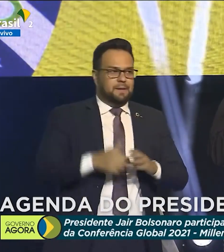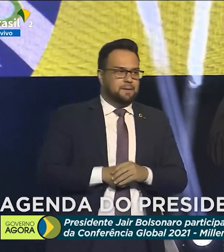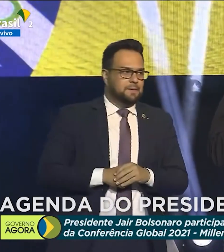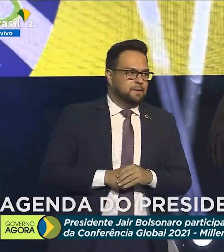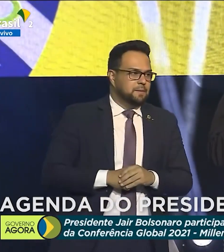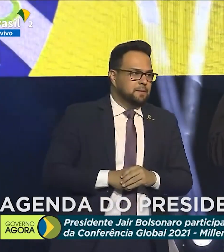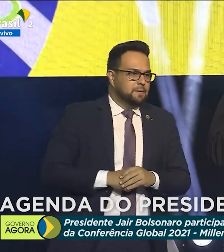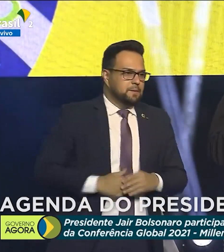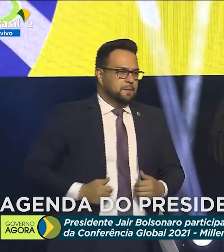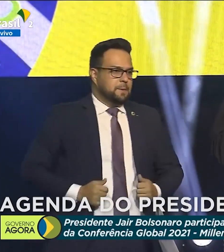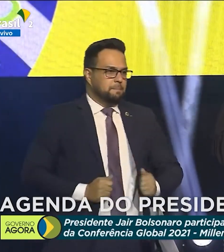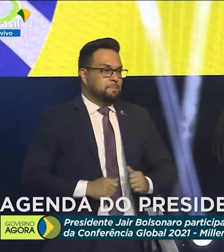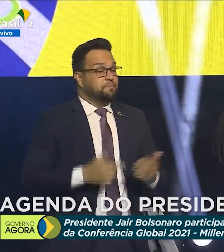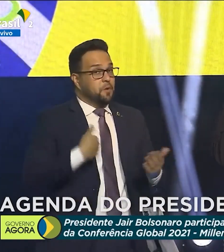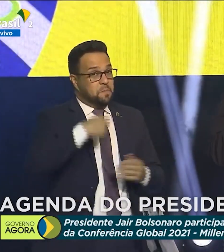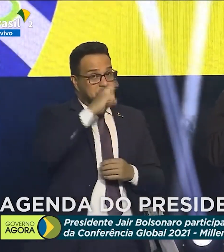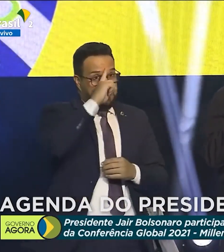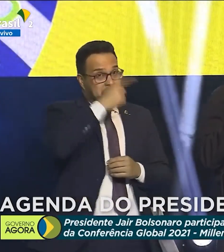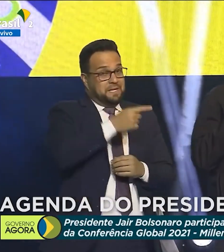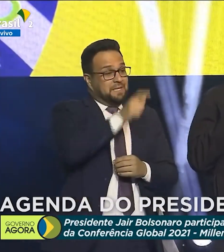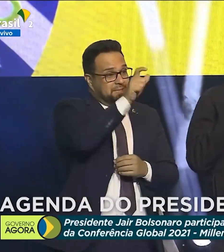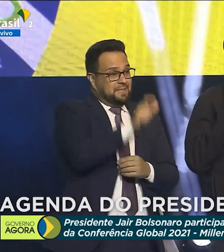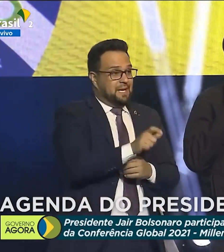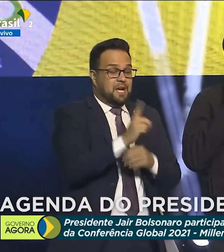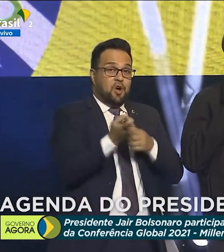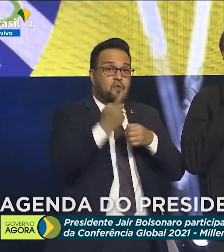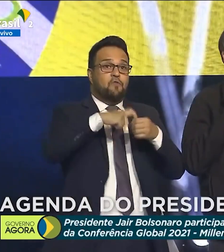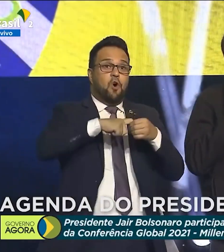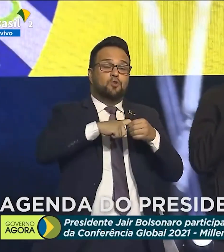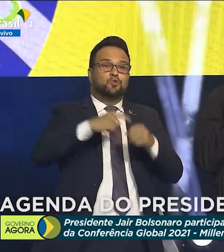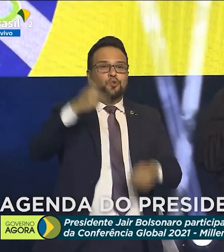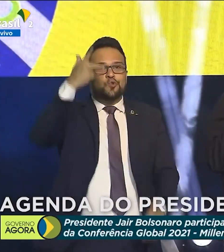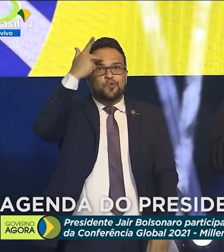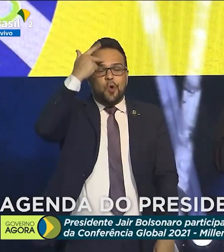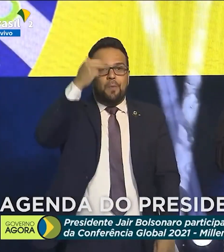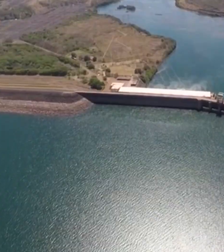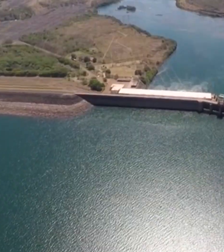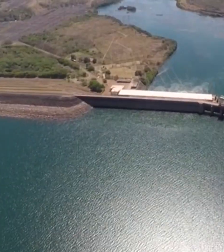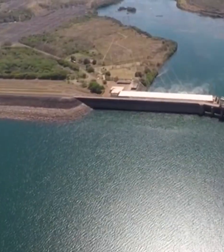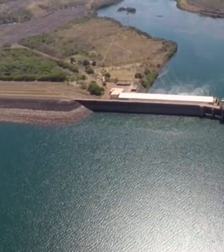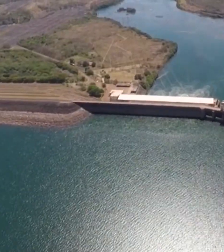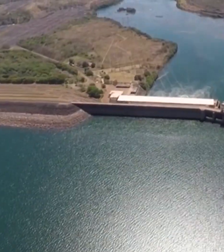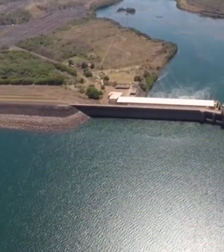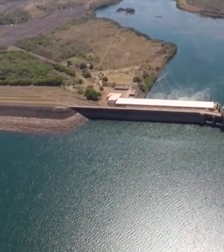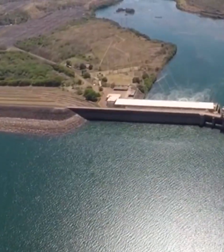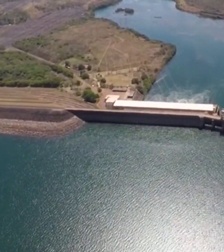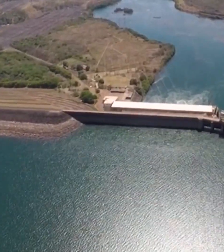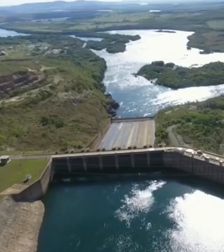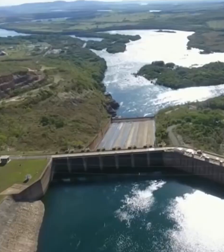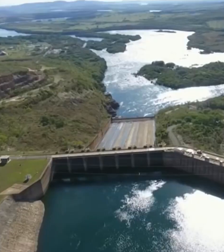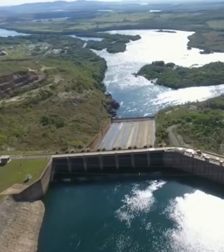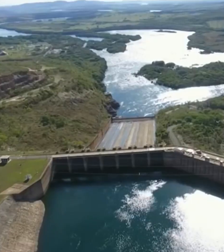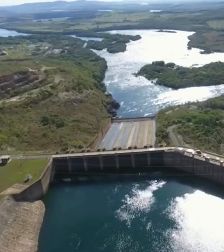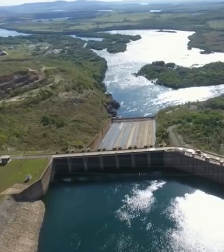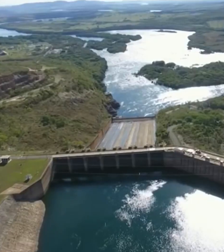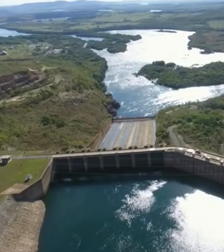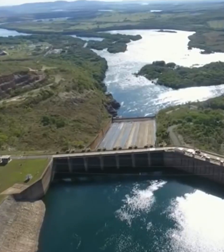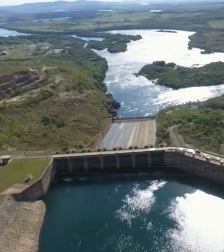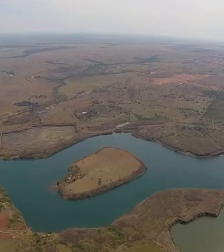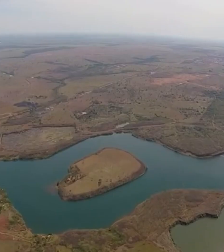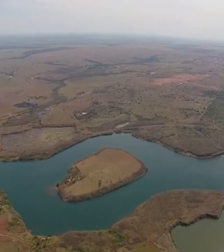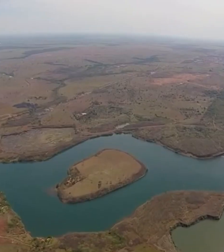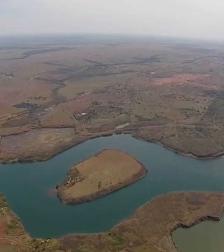vou pedir para ele pedir não determina aquele volte a bandeira normal a partir do mês que vem apesar das chuvas o